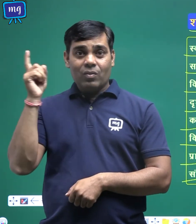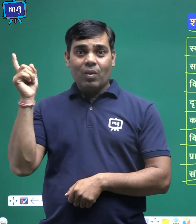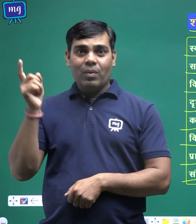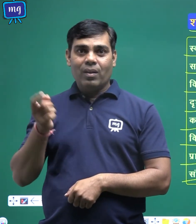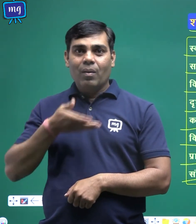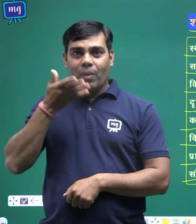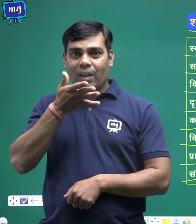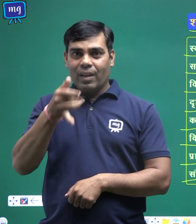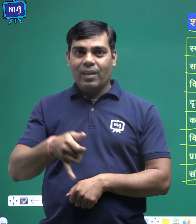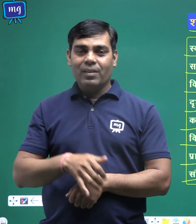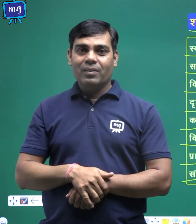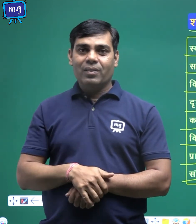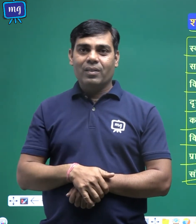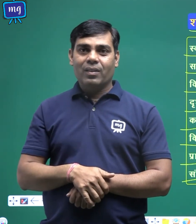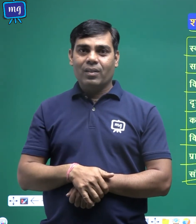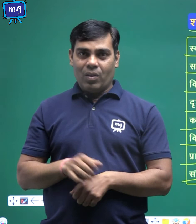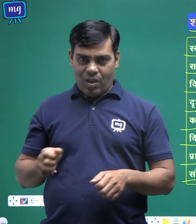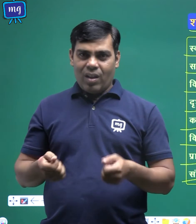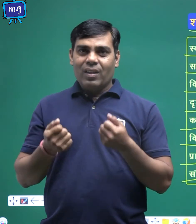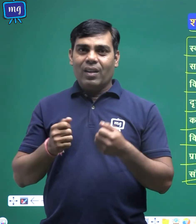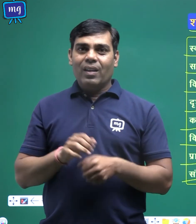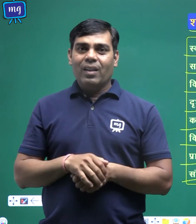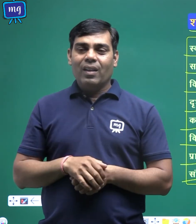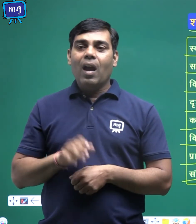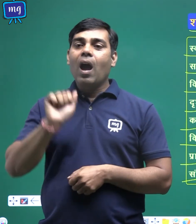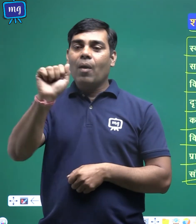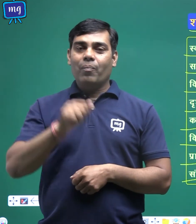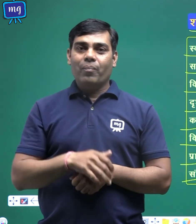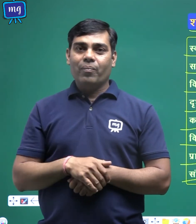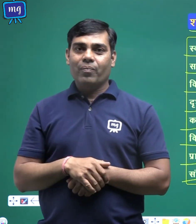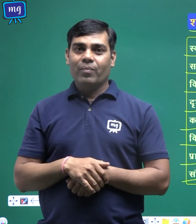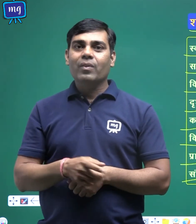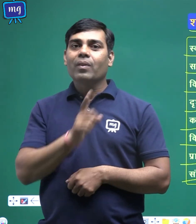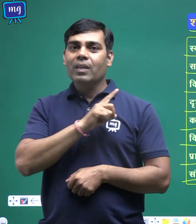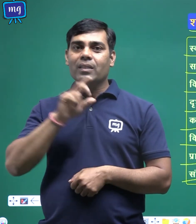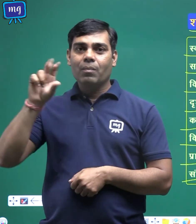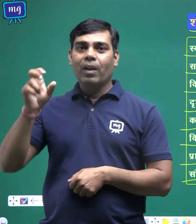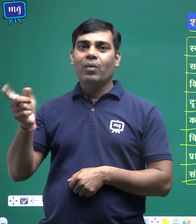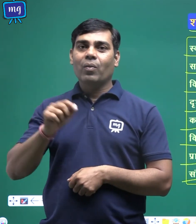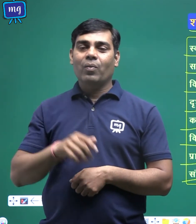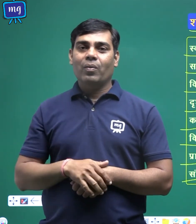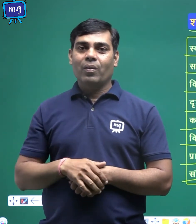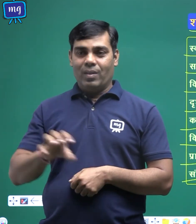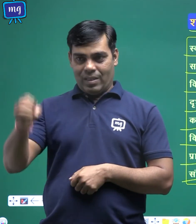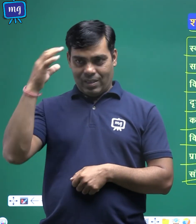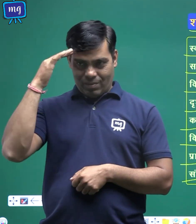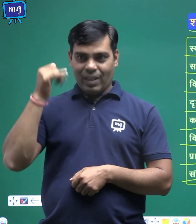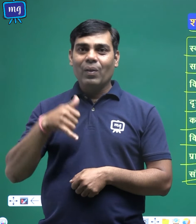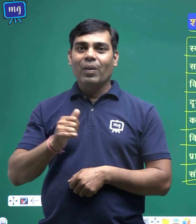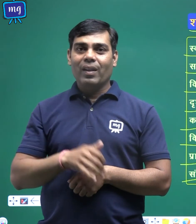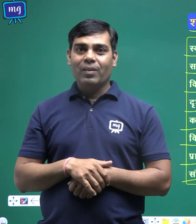पढ़ाया है। उम्मीद है आप इस पाठ को समझ गए